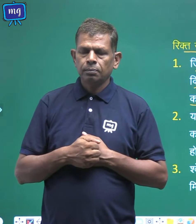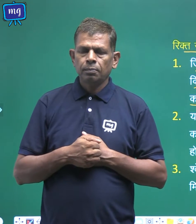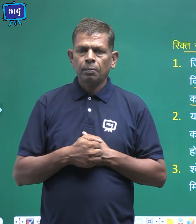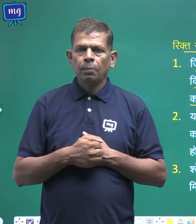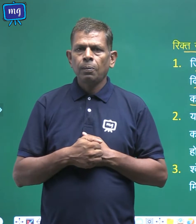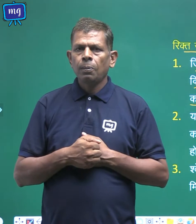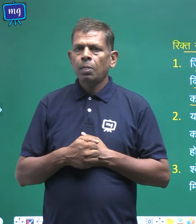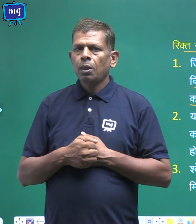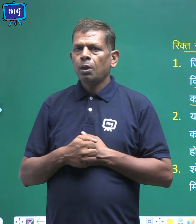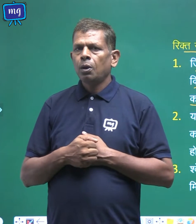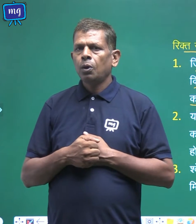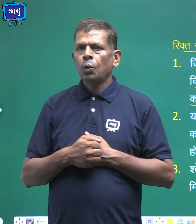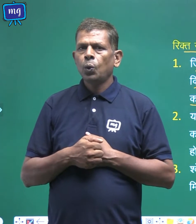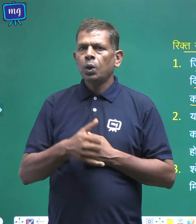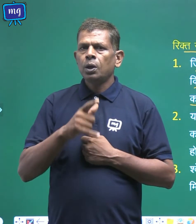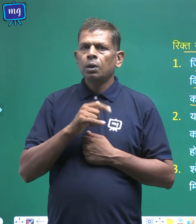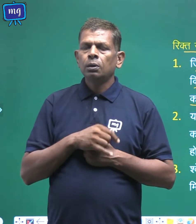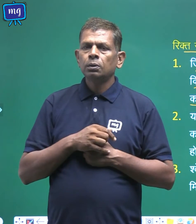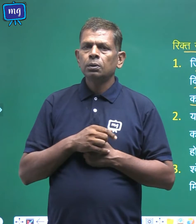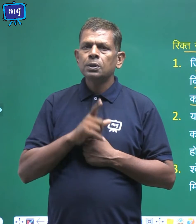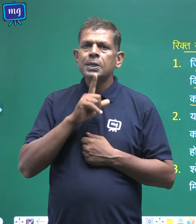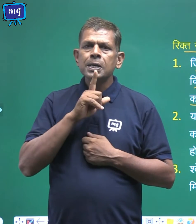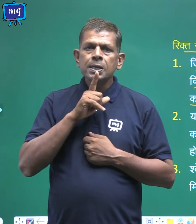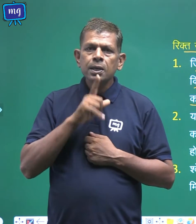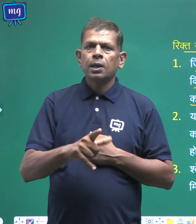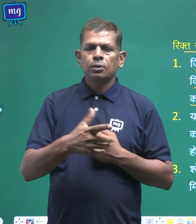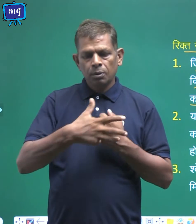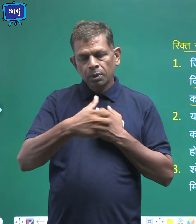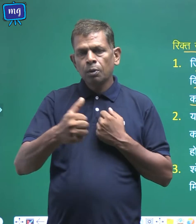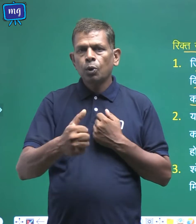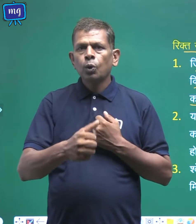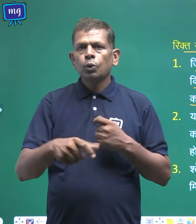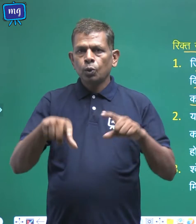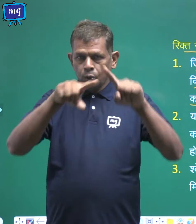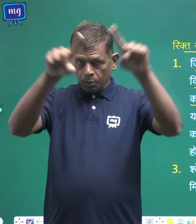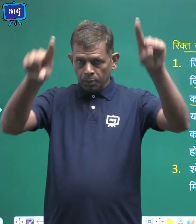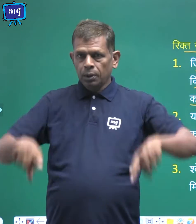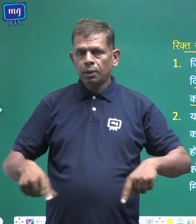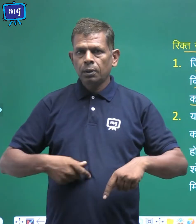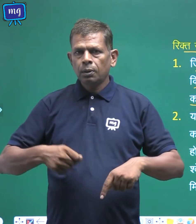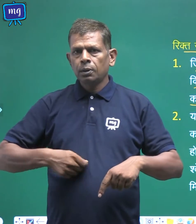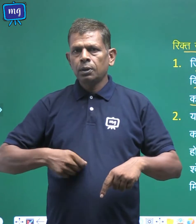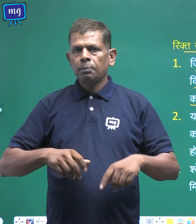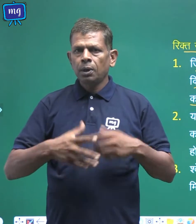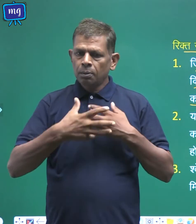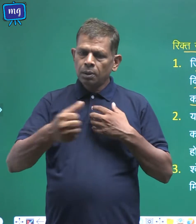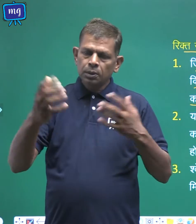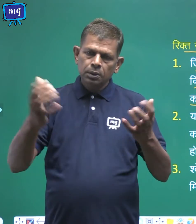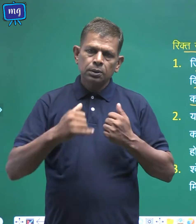वास्तविक प्रतिबिंब को तो पर्दे पर प्राप्त किया जा सकता है, आभासी प्रतिबिंब को